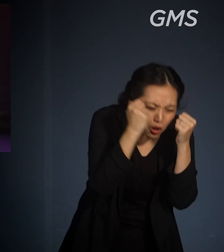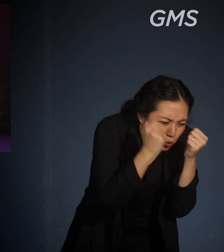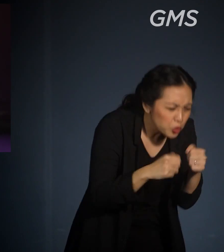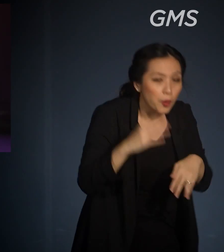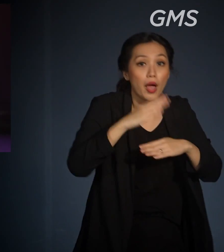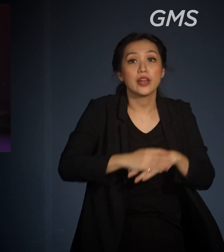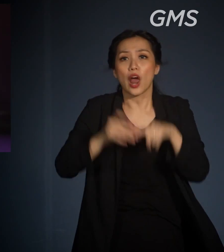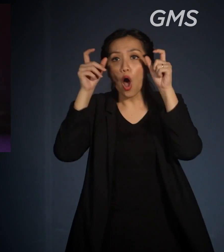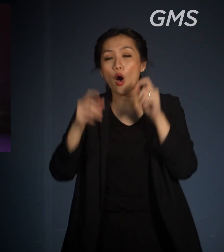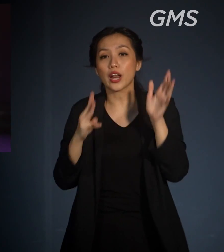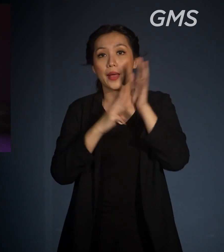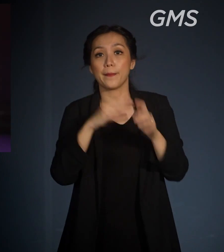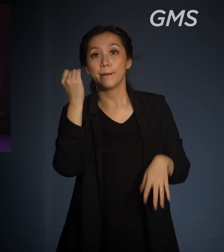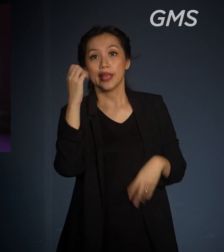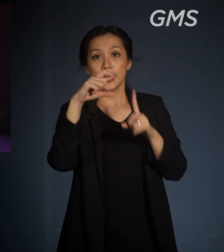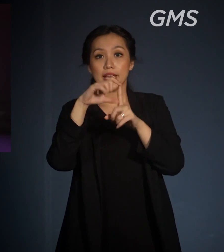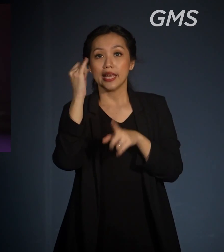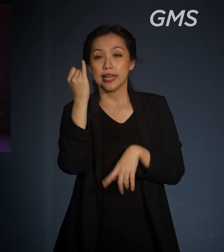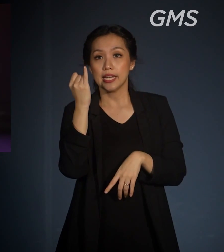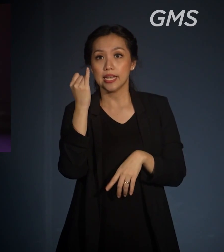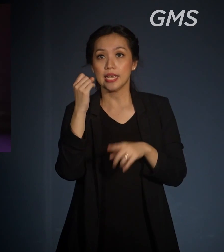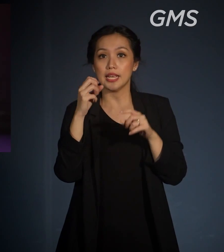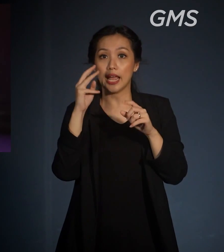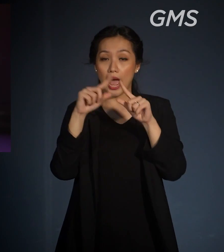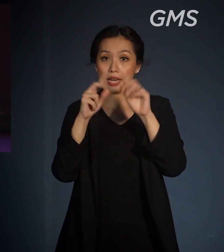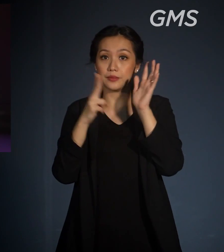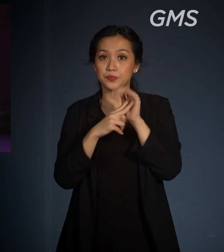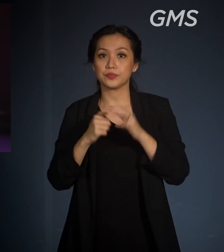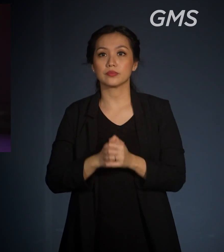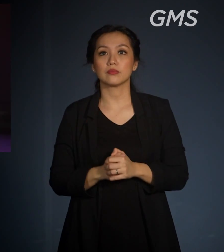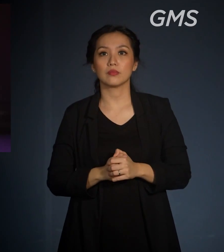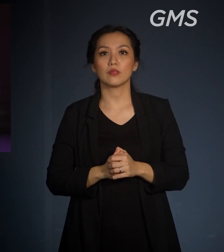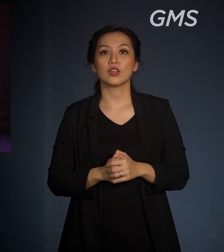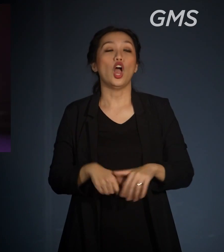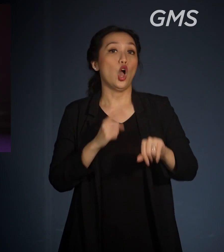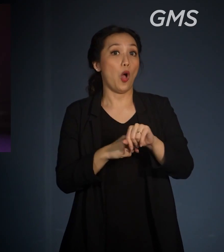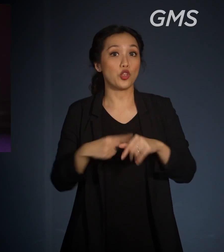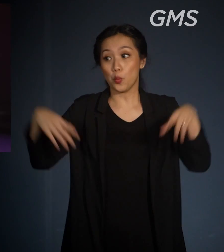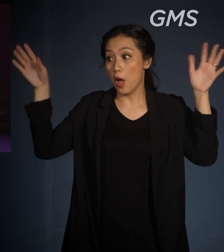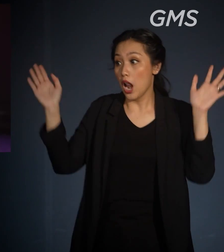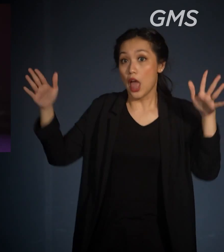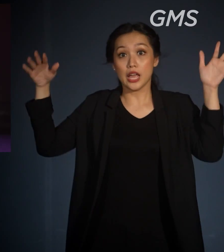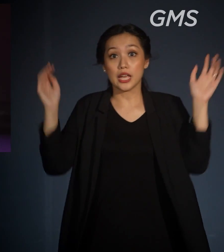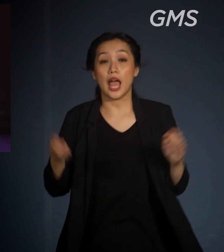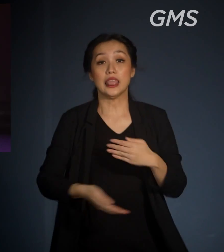ketika Tuhan menjumpai Gideon, Tuhan gak ngomong, hai engkau pengecut,